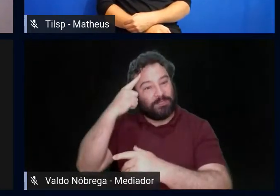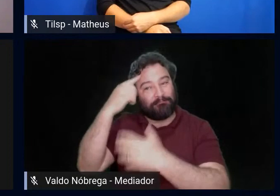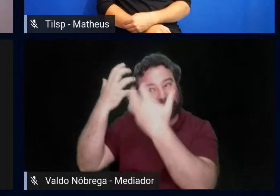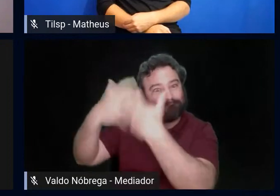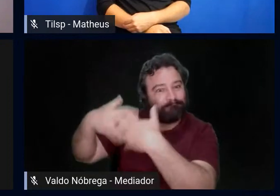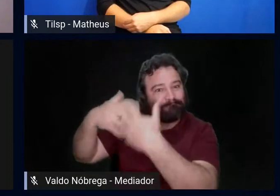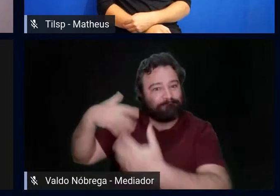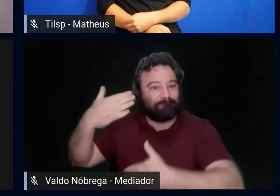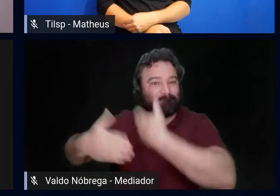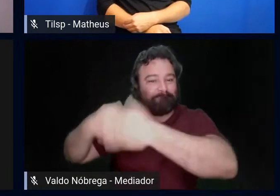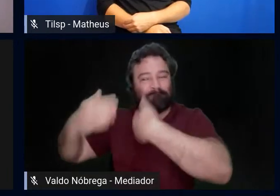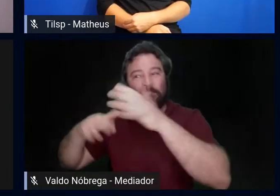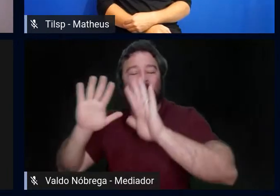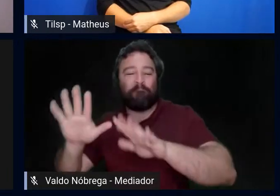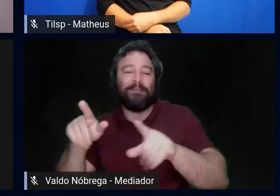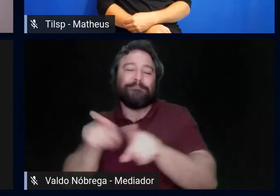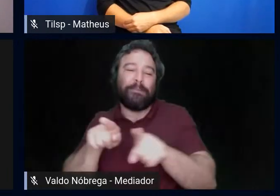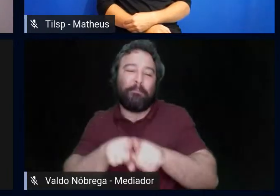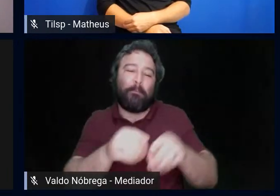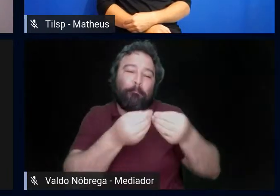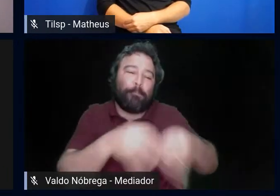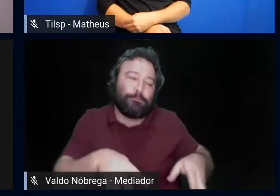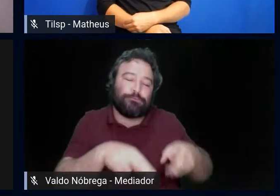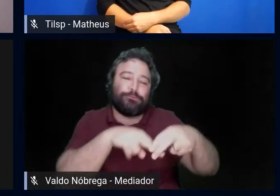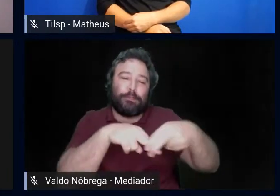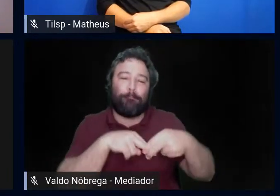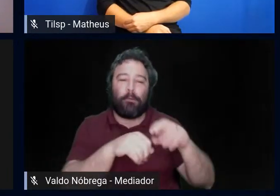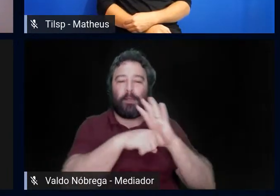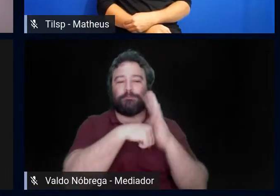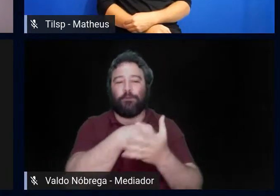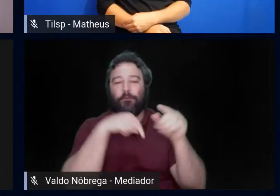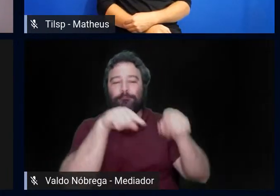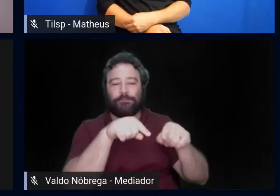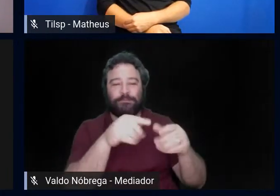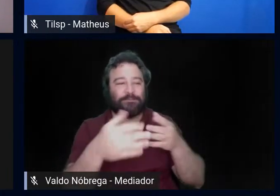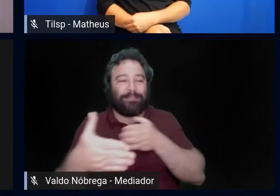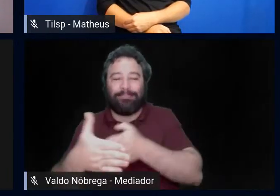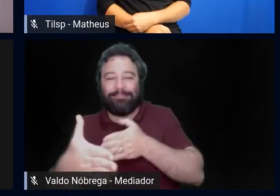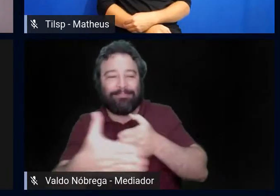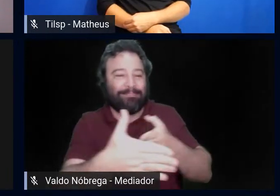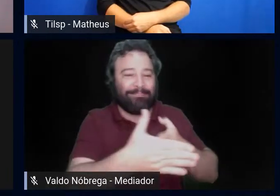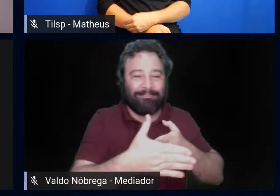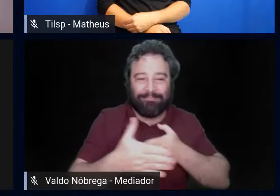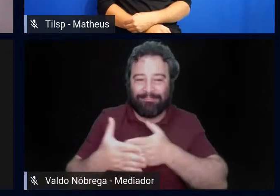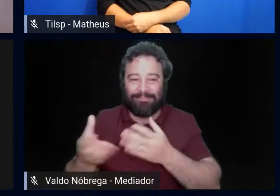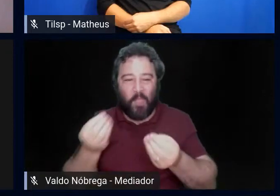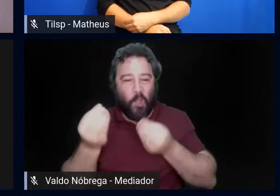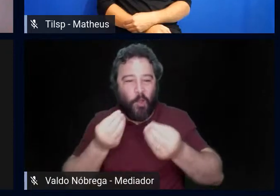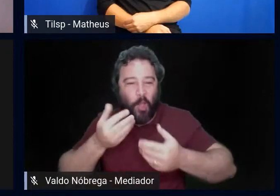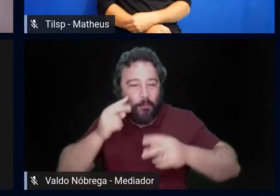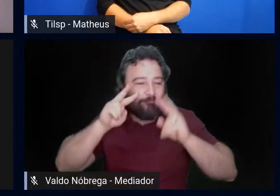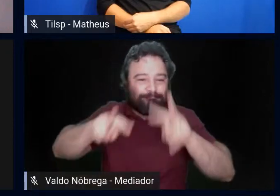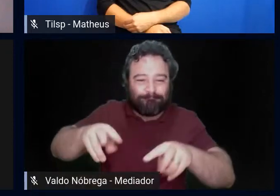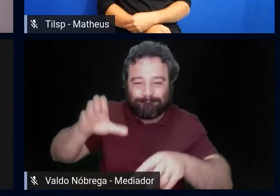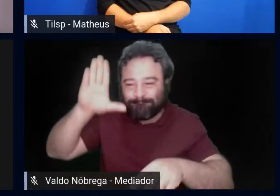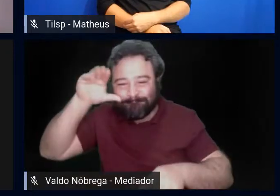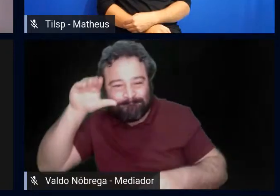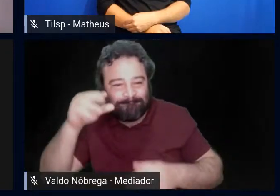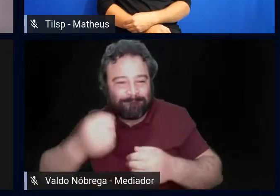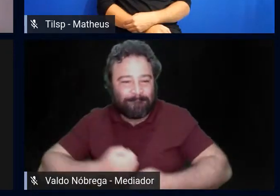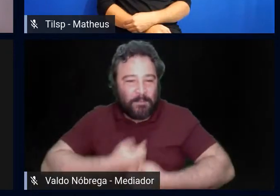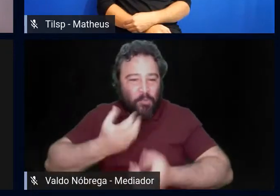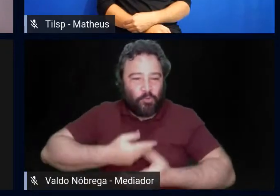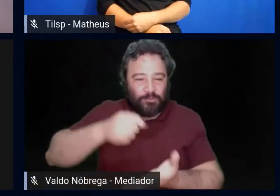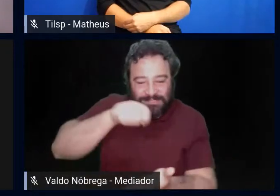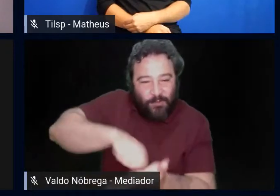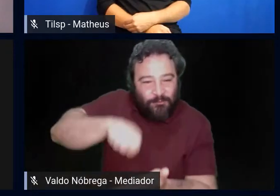eh, então ela às vezes ela auxilia, né, neste aporte de pensamento, mas no momento da da pandemia dificultou um